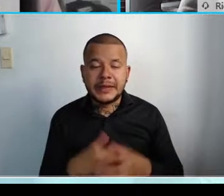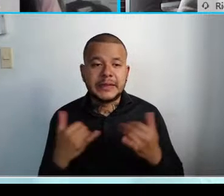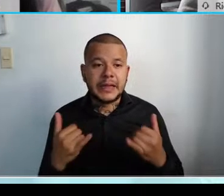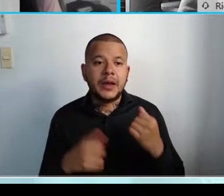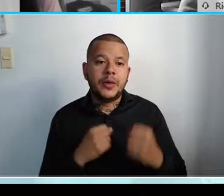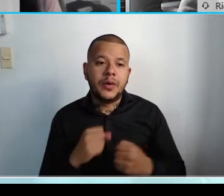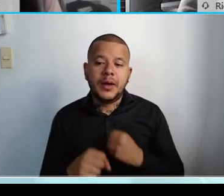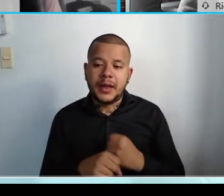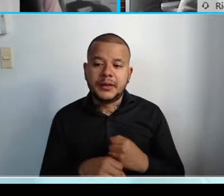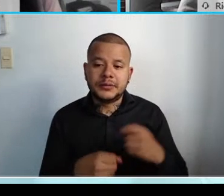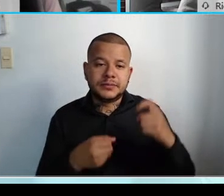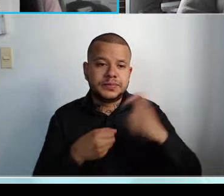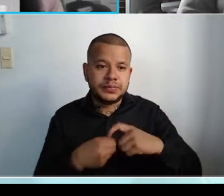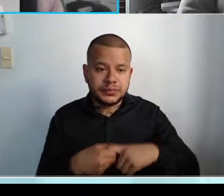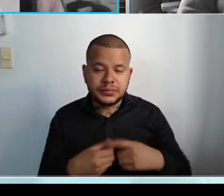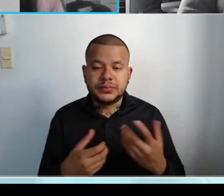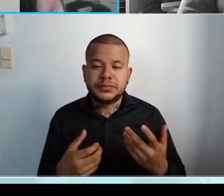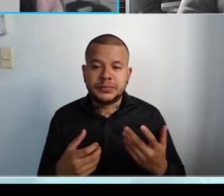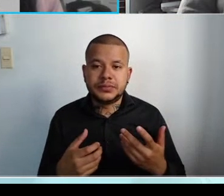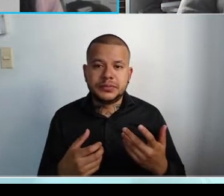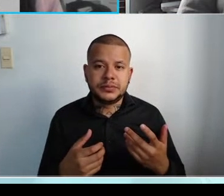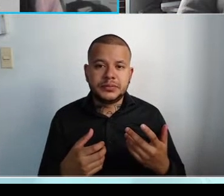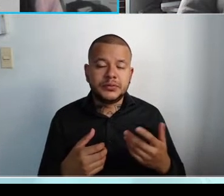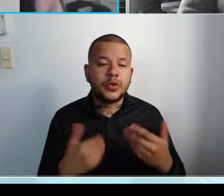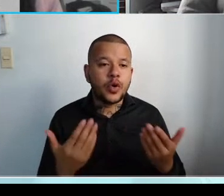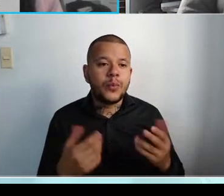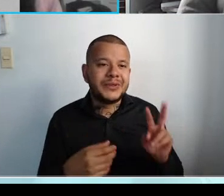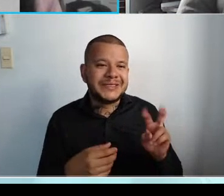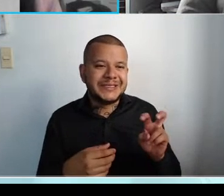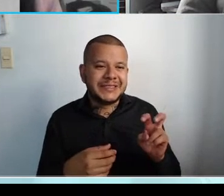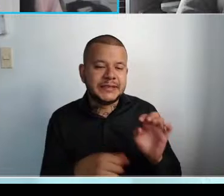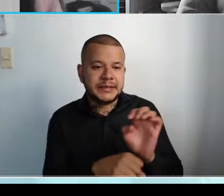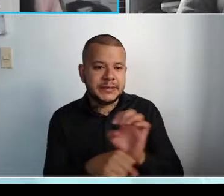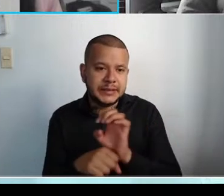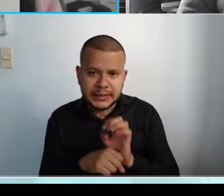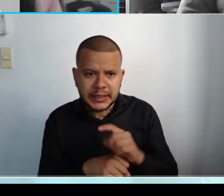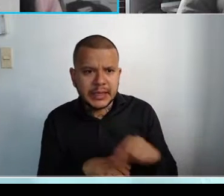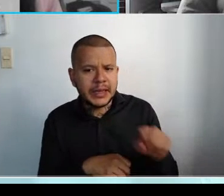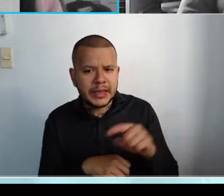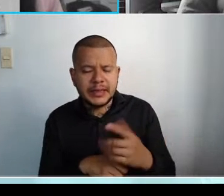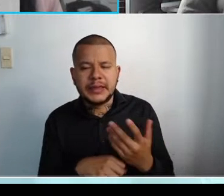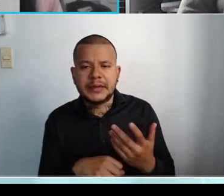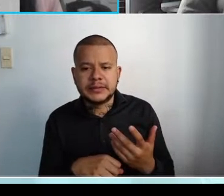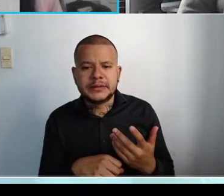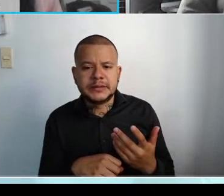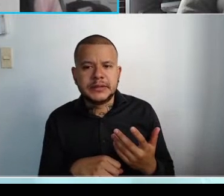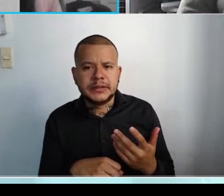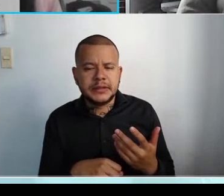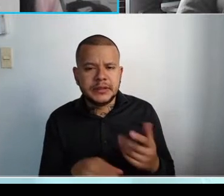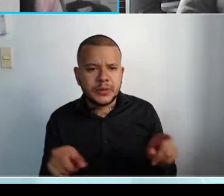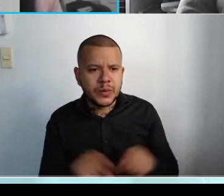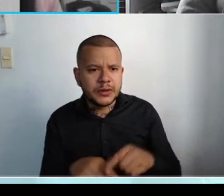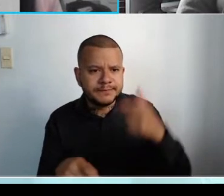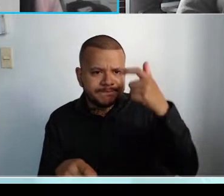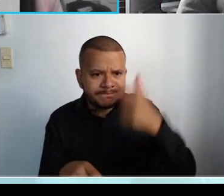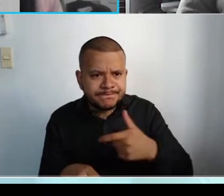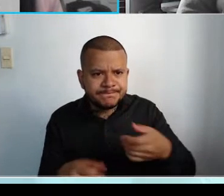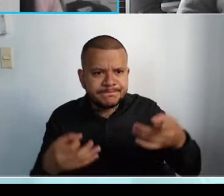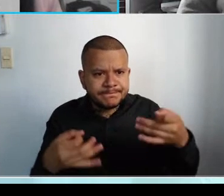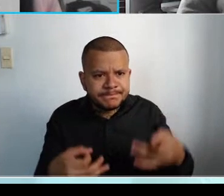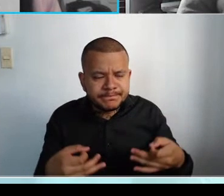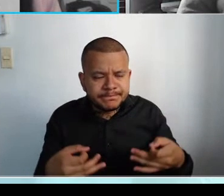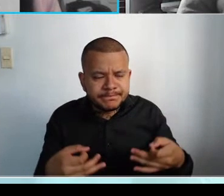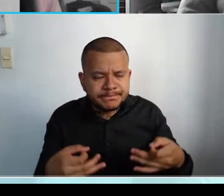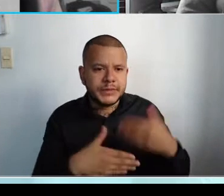a través de estas siete entidades territoriales que muy juiciosas han logrado iniciar este procedimiento